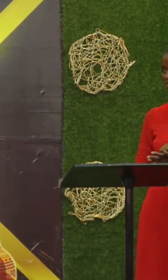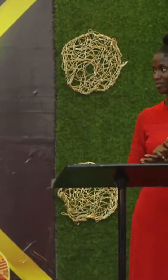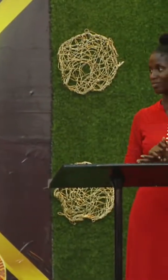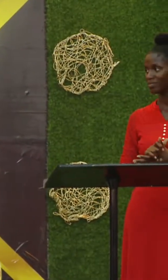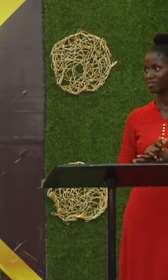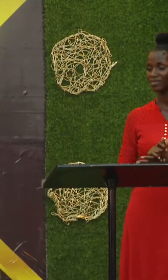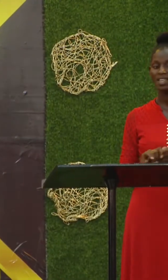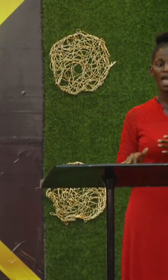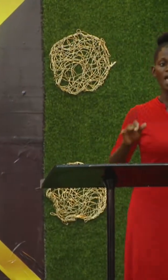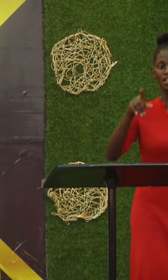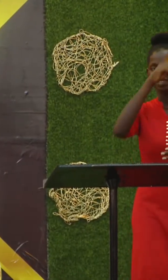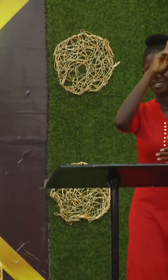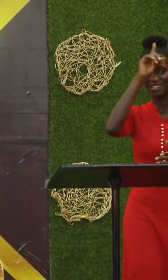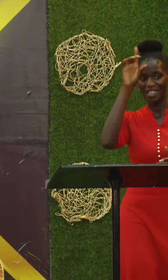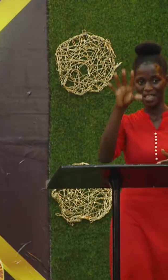Banange kabaka yalonda.